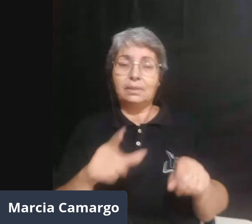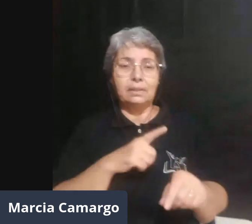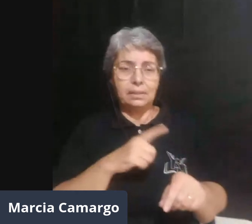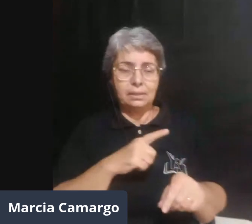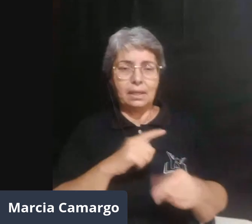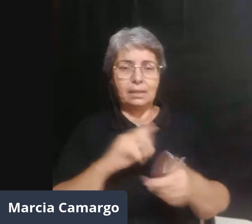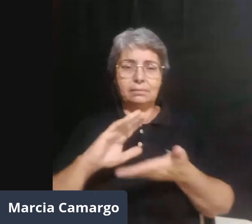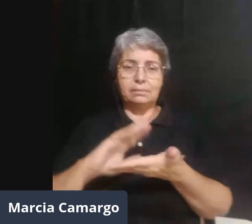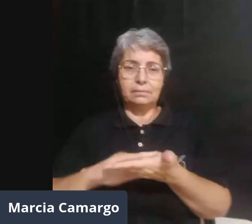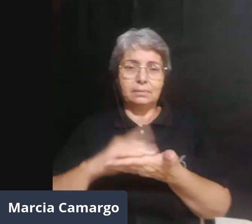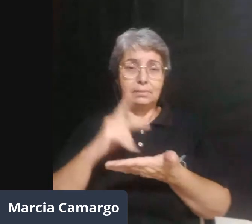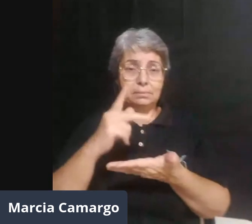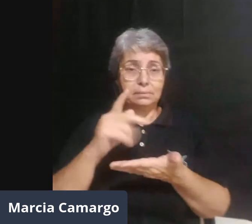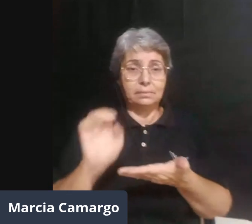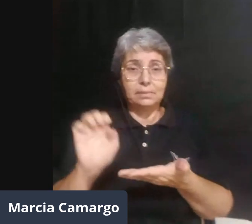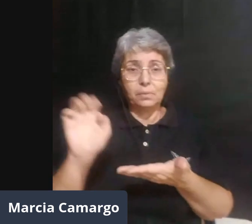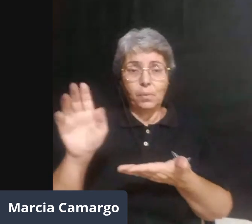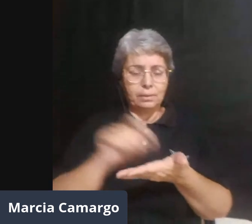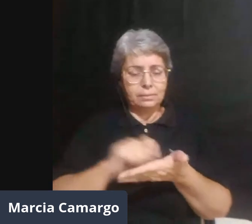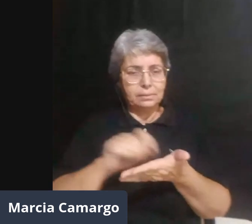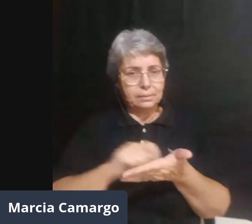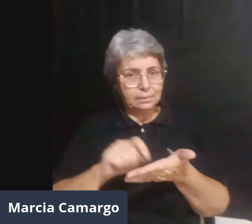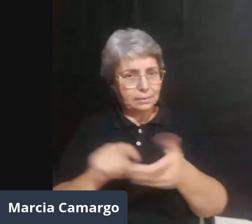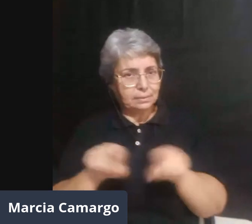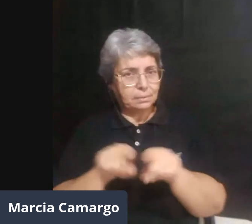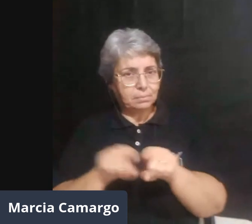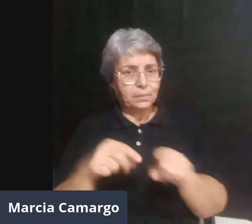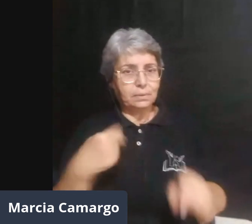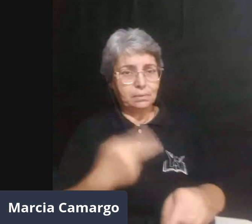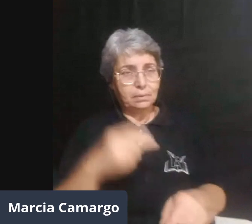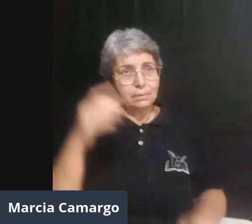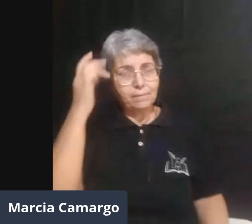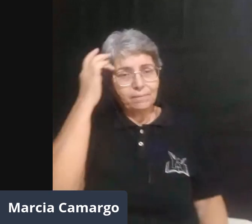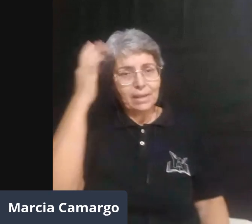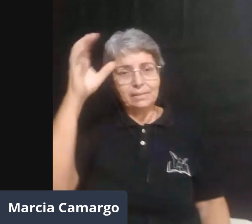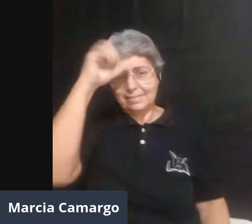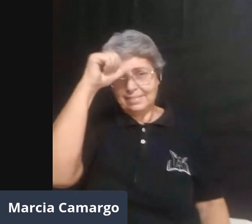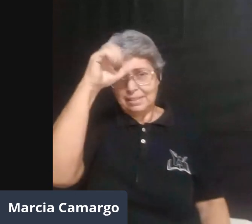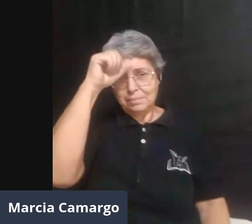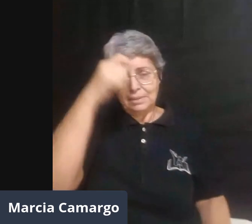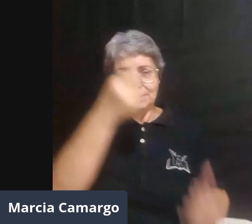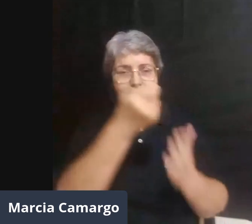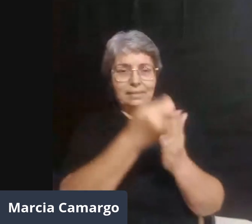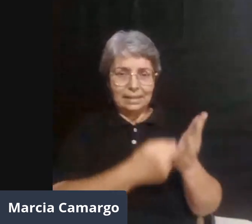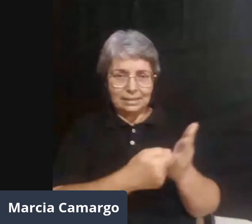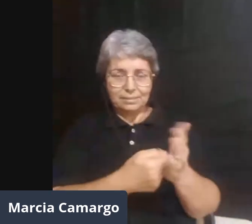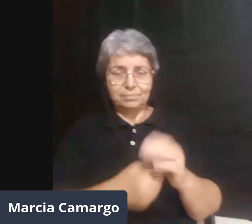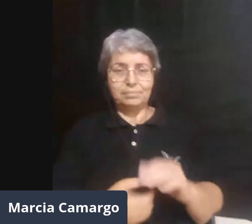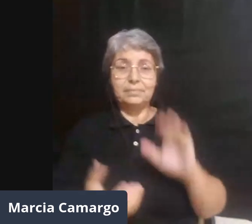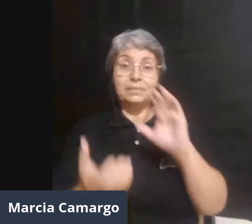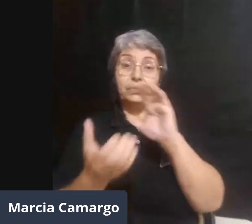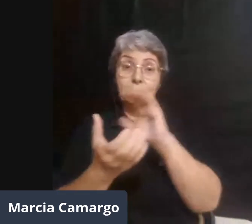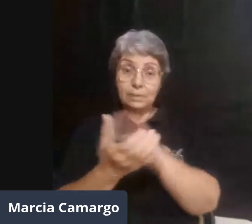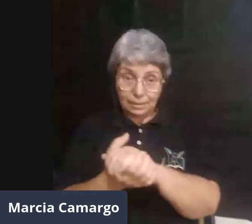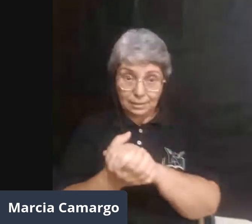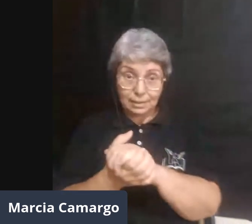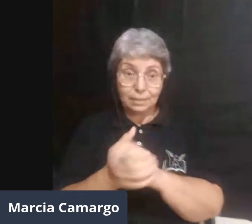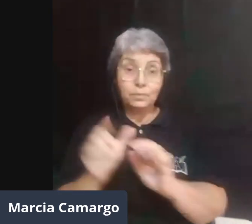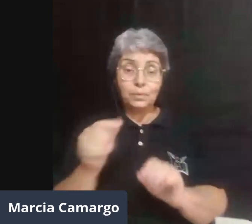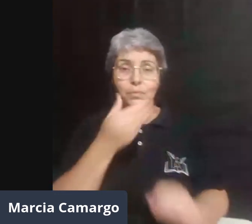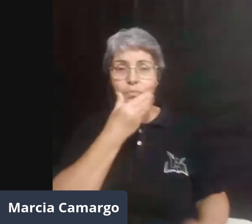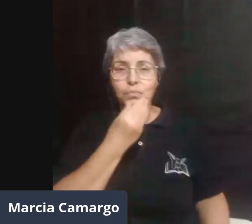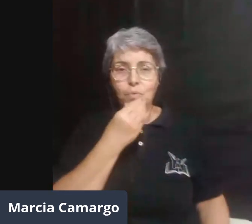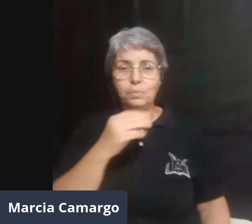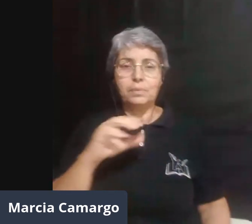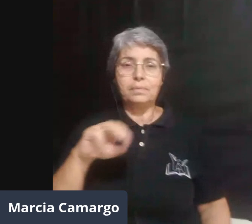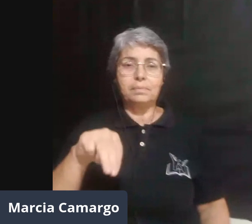nos facilitando e nos ajudando a memorizarmos estes textos. Ela é casada com Mauro Carnassali e é mãe de